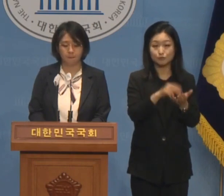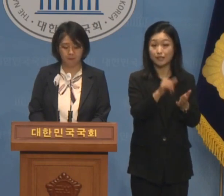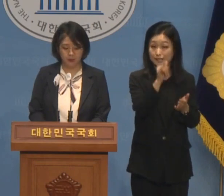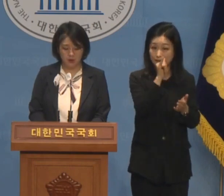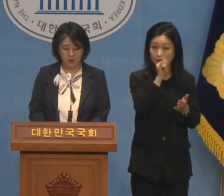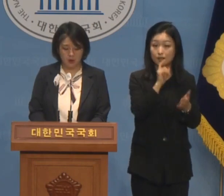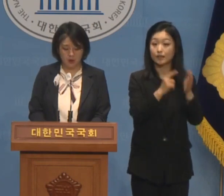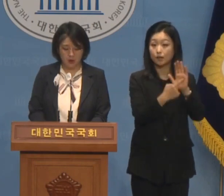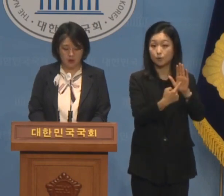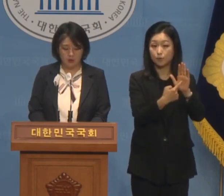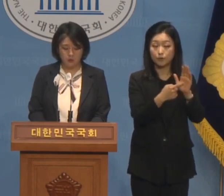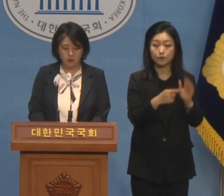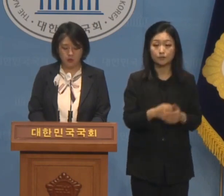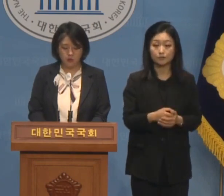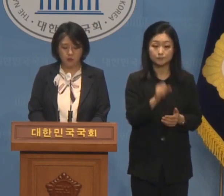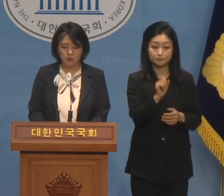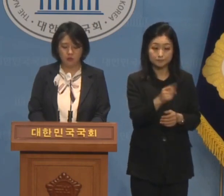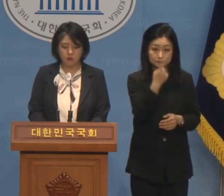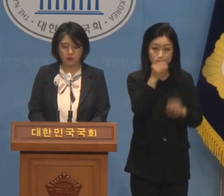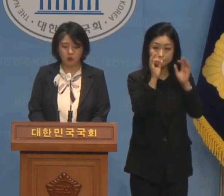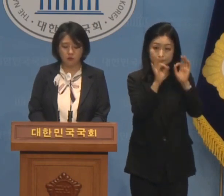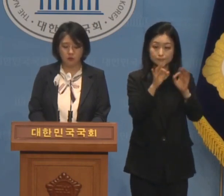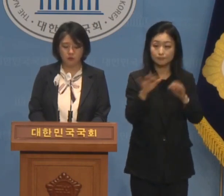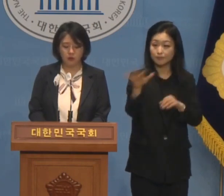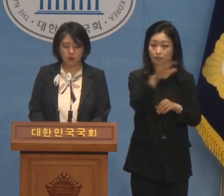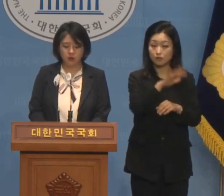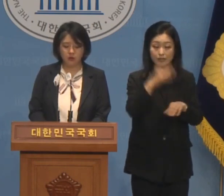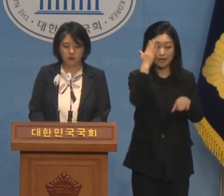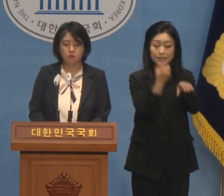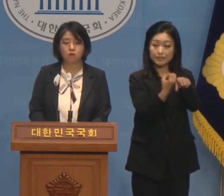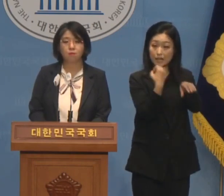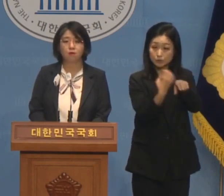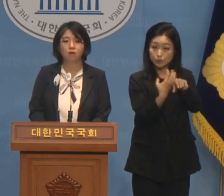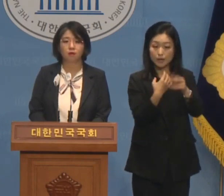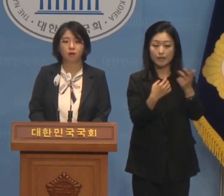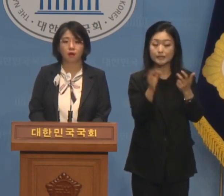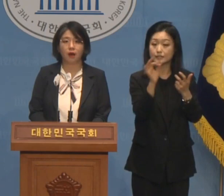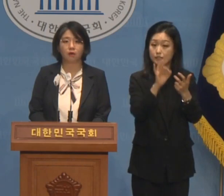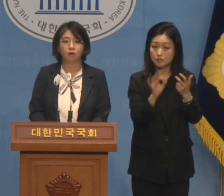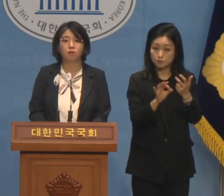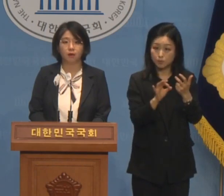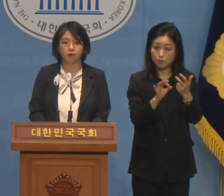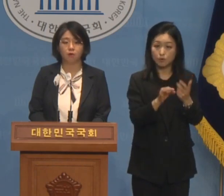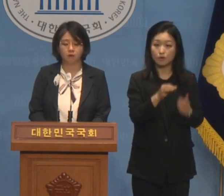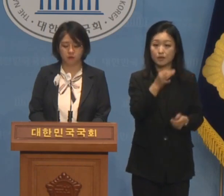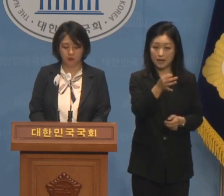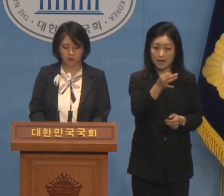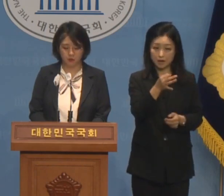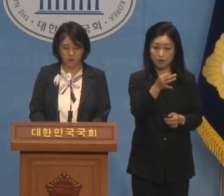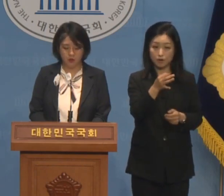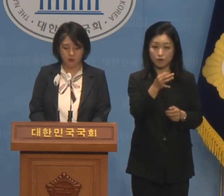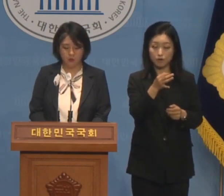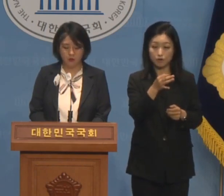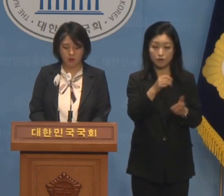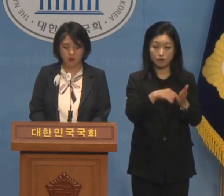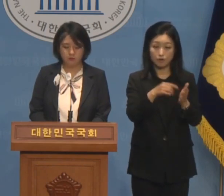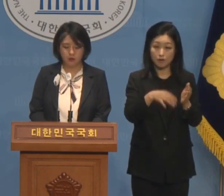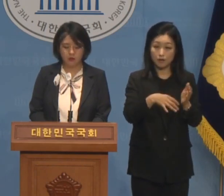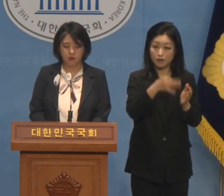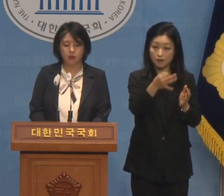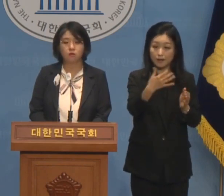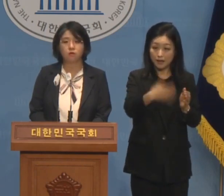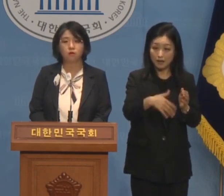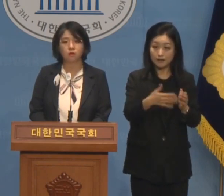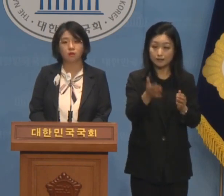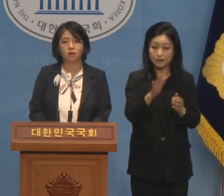분석했습니다. 그 원인으로는 전체 탄소 배출량의 70%의 가격을 매기고 있음에도 톤당